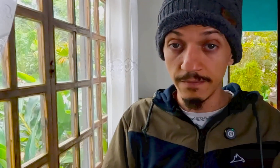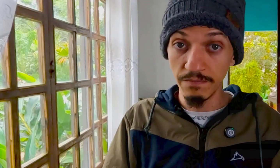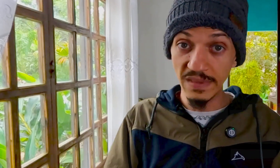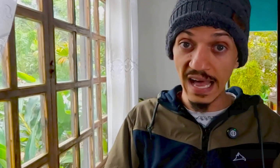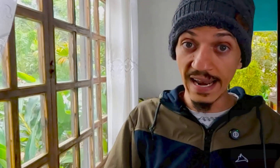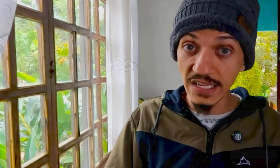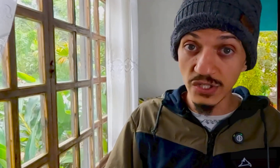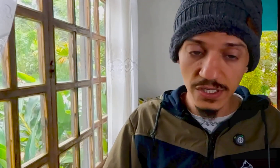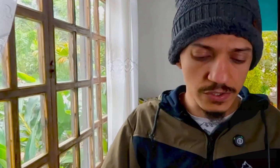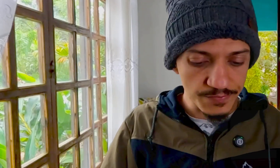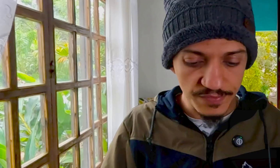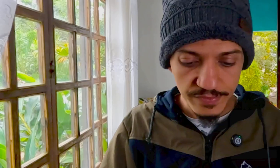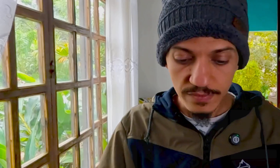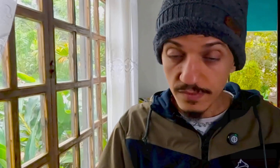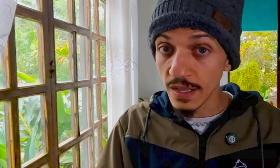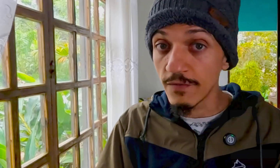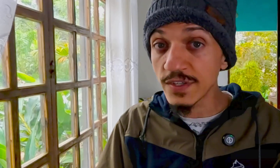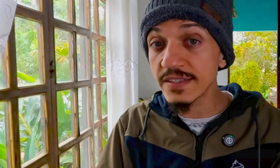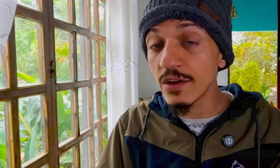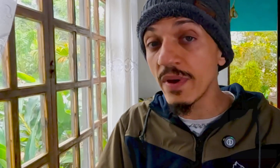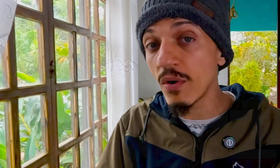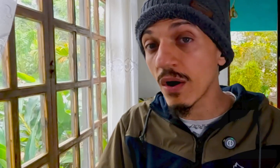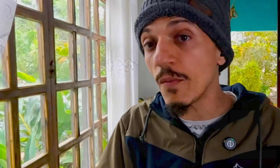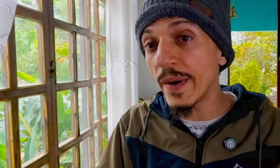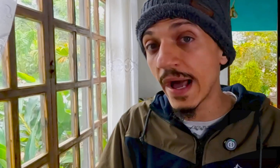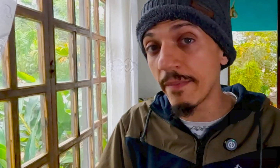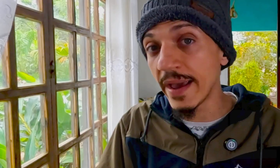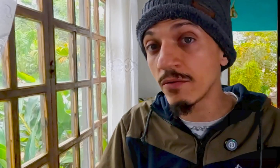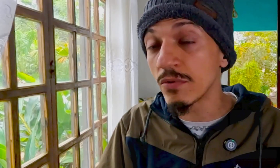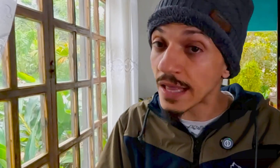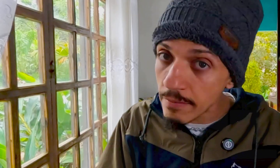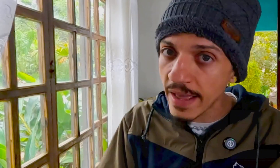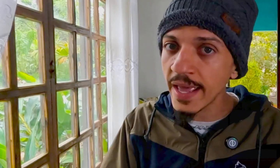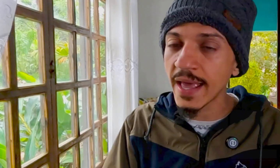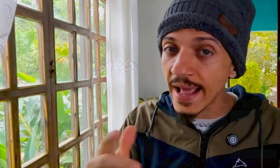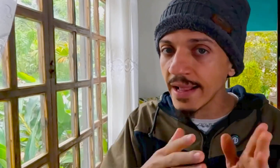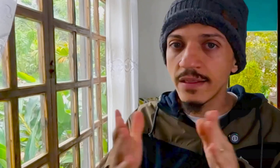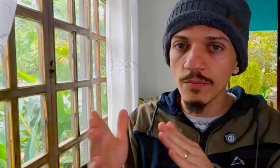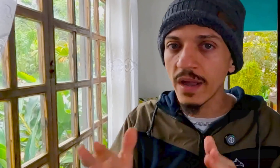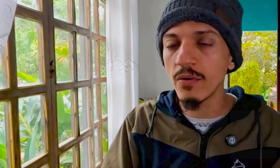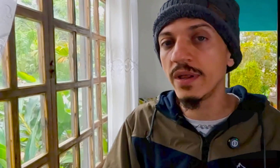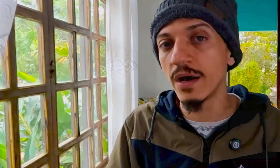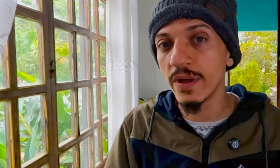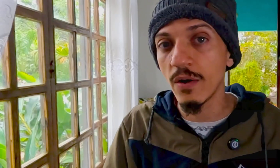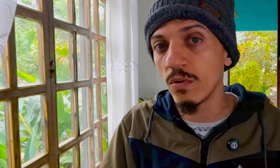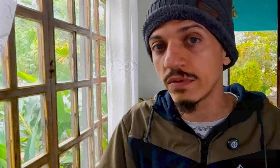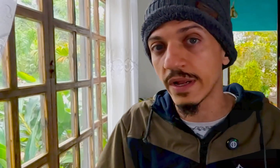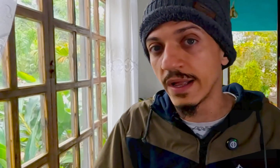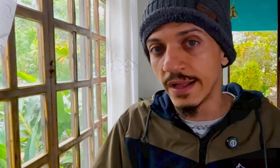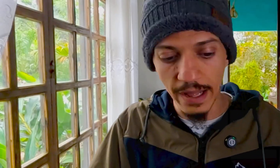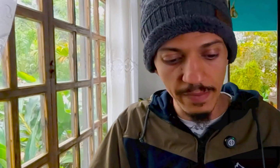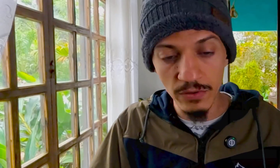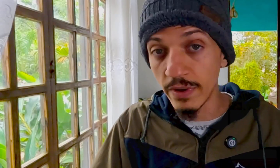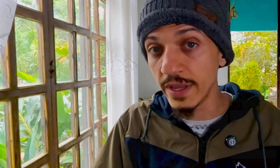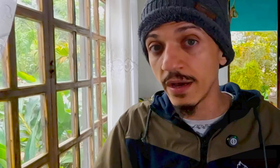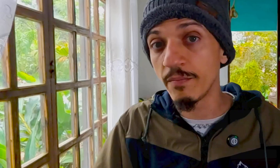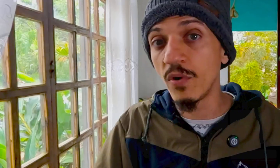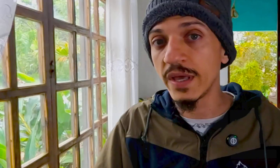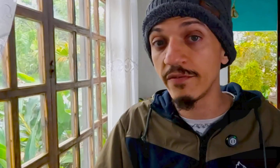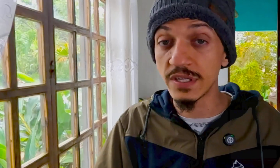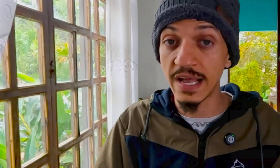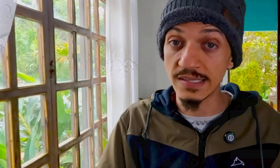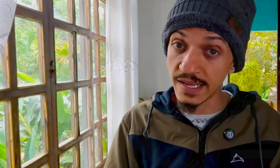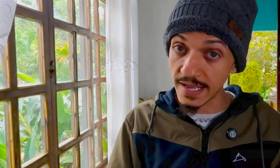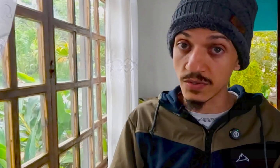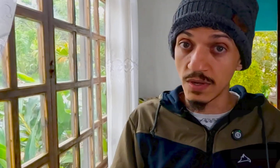dia. Além disso, você tem o meu acompanhamento também entre uma reunião e a outra da mentoria,